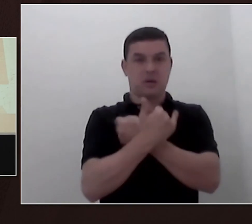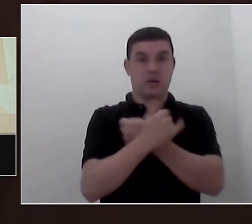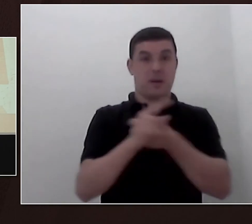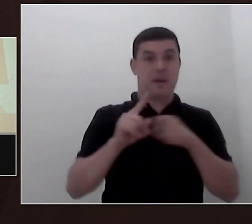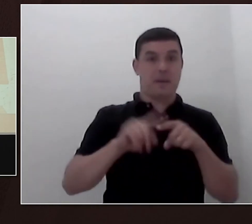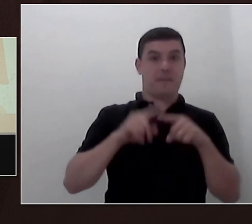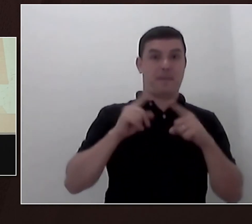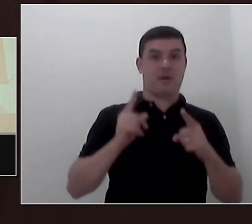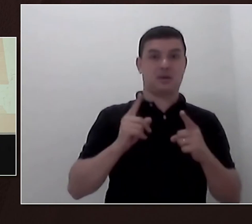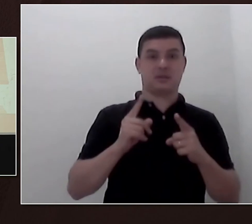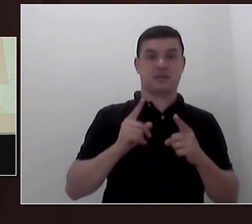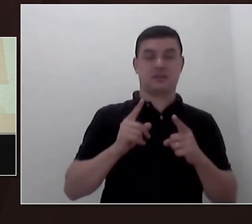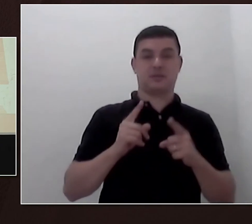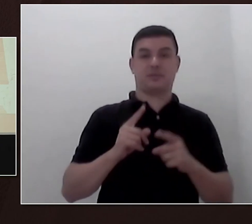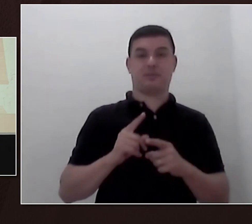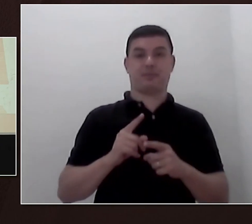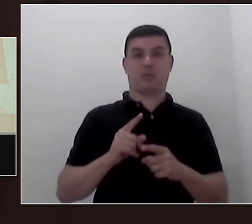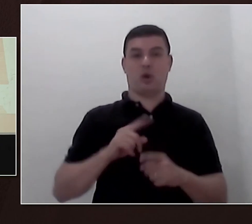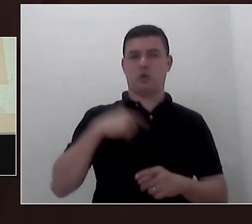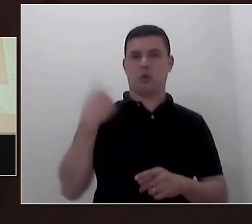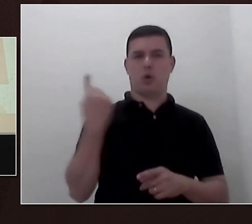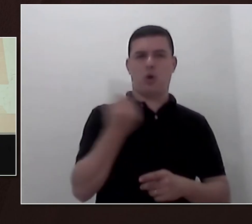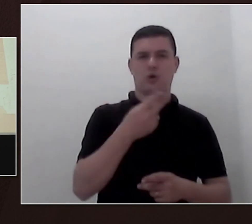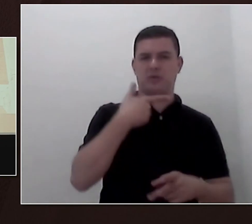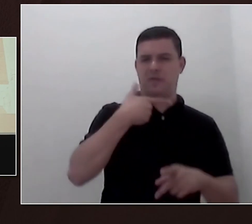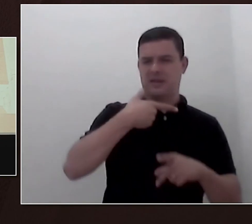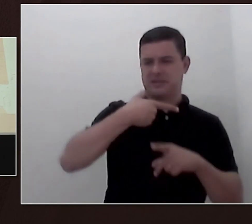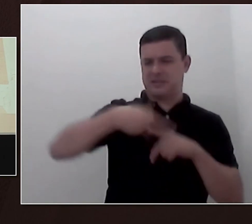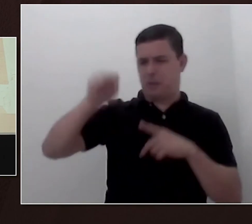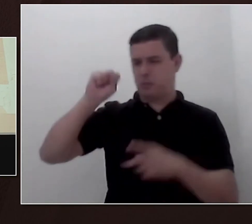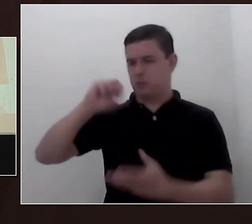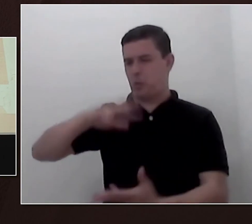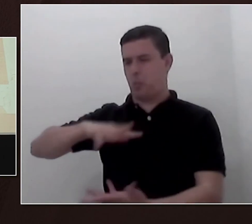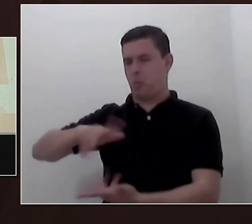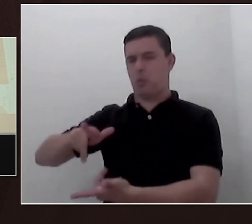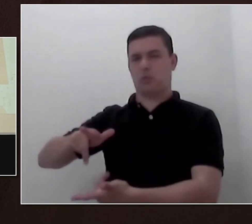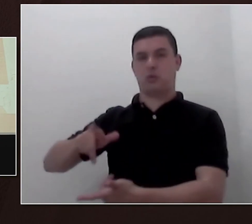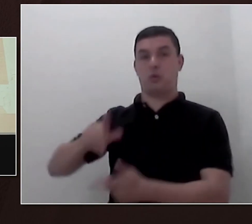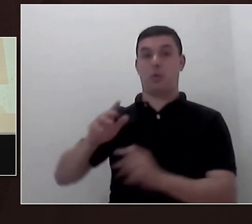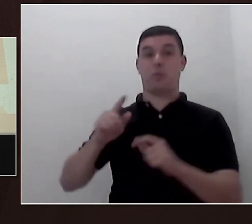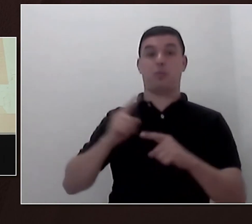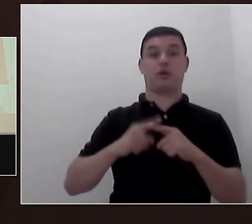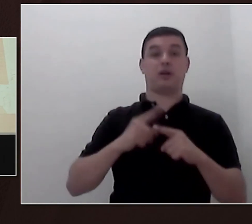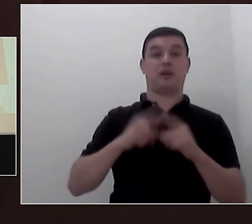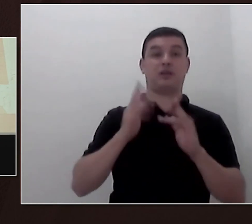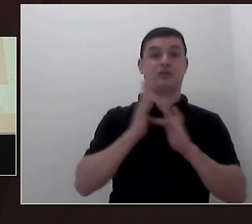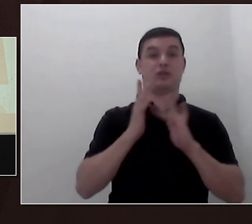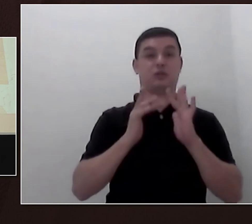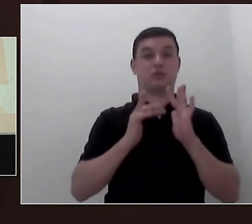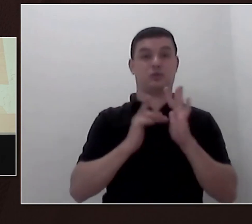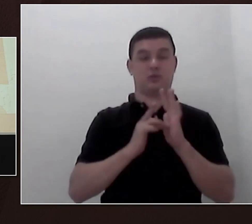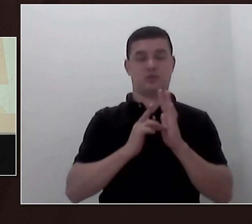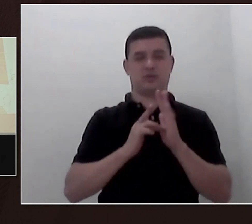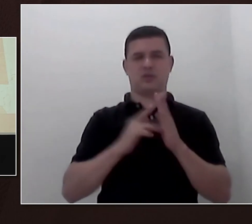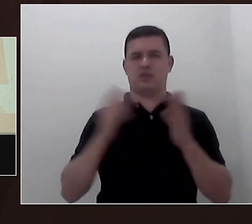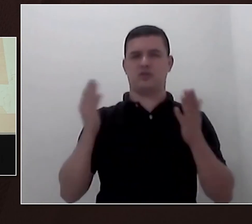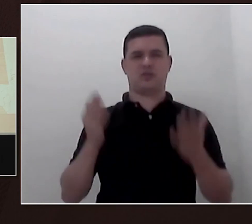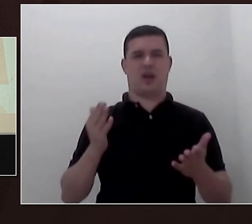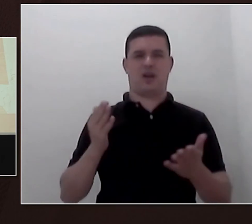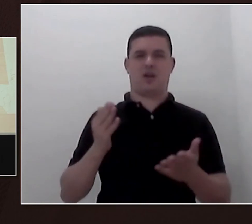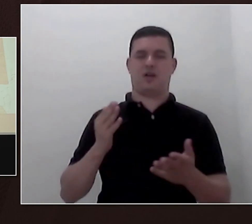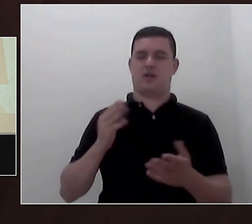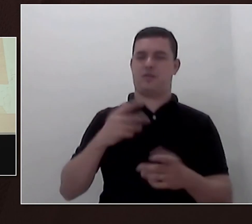nós vencemos o mundo, porque Jesus, ele venceu o mundo, né? Então, como vencer o mundo, irmãos?